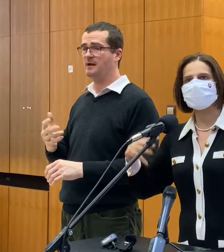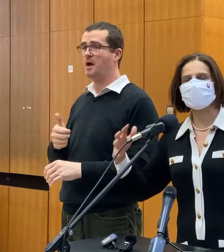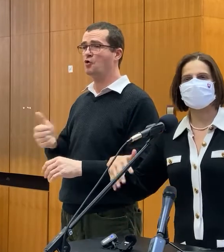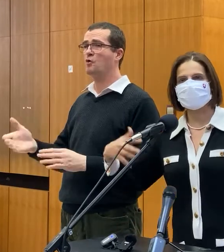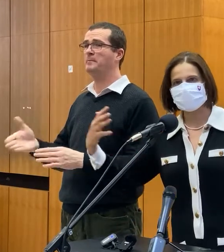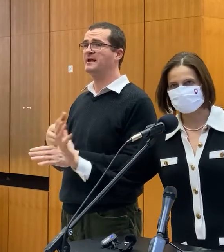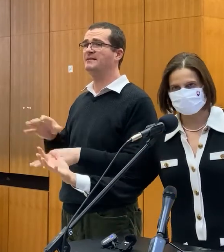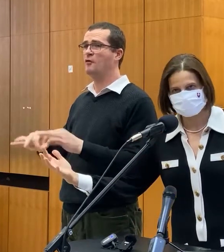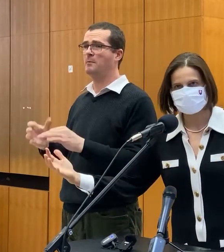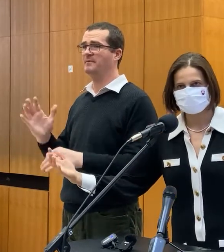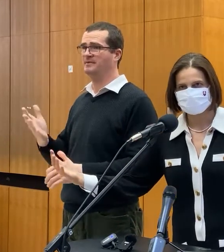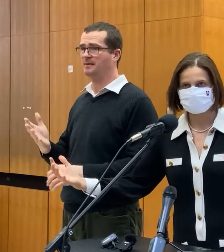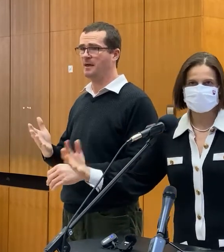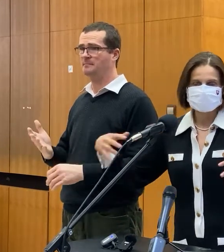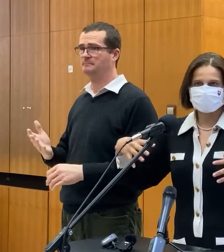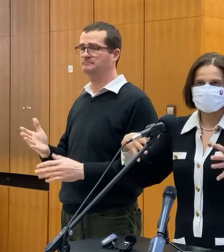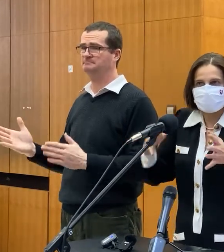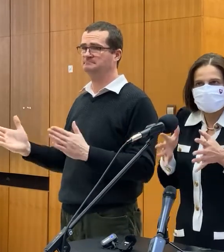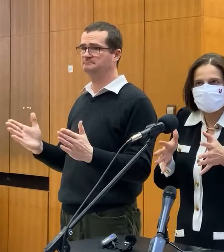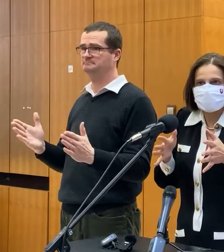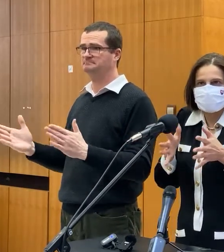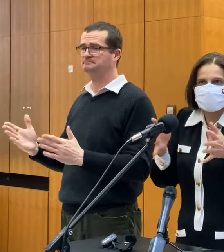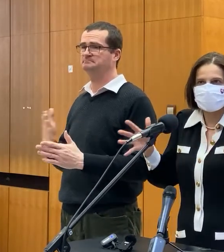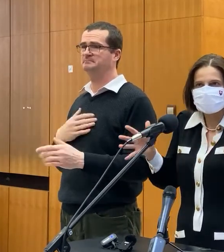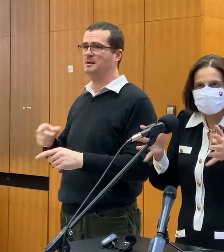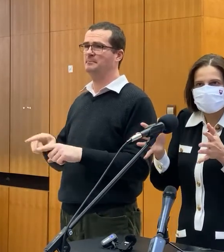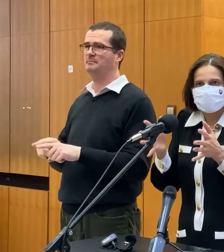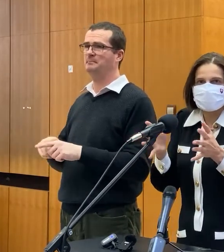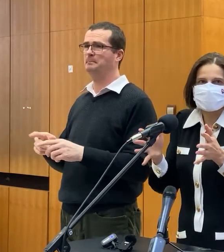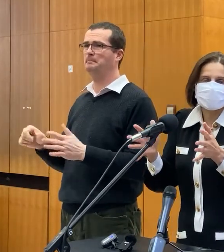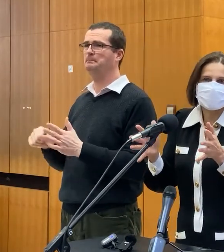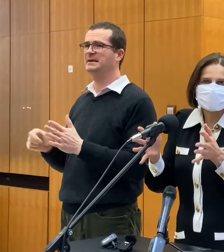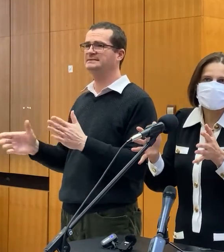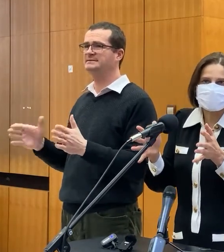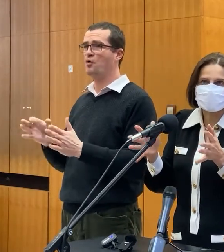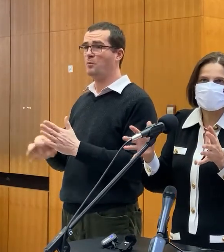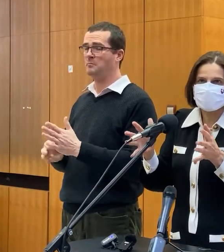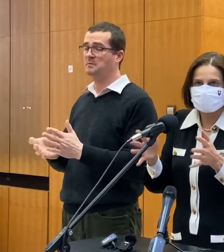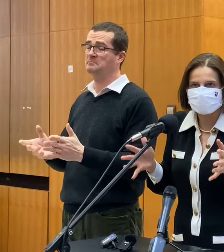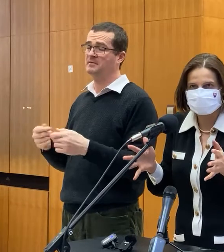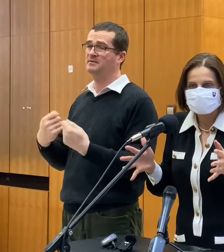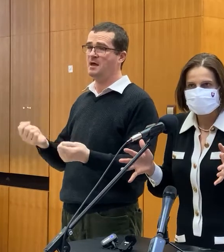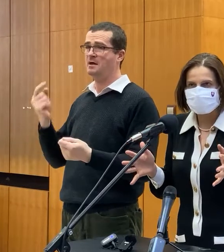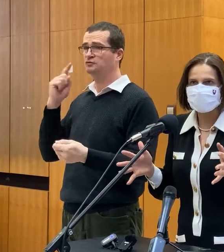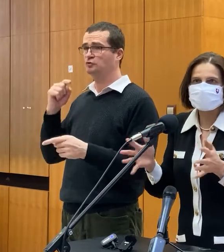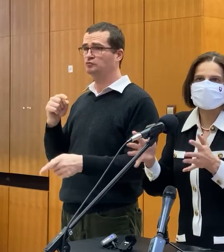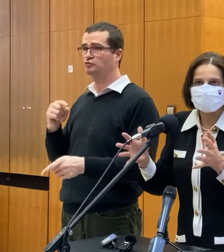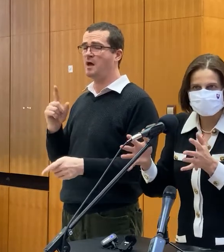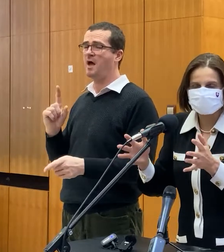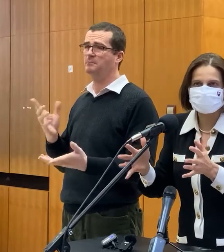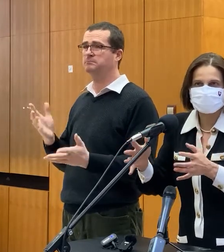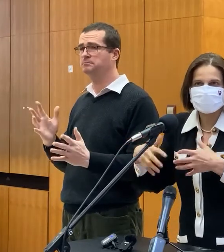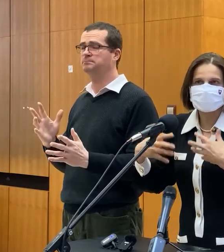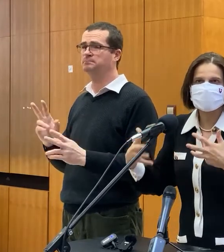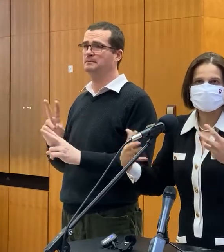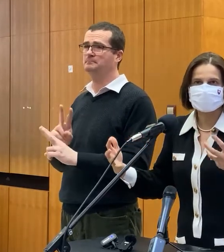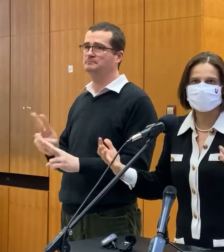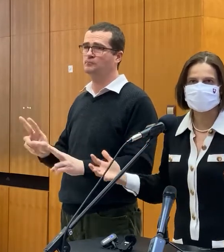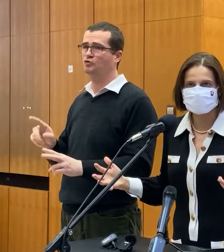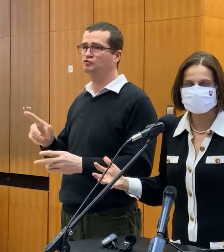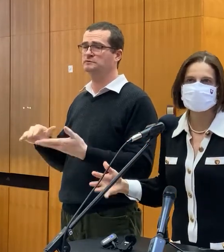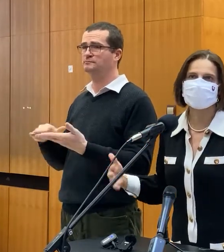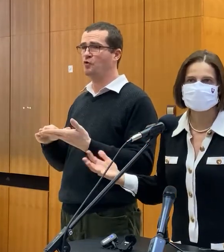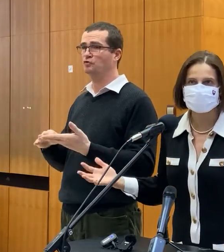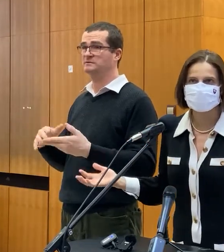rok pred voľbami nie. Hej. Takže máme tu potom nejaké medziobdobie, kde sa potenciálne dá o tom uvažovať, aby predsa len teda ako niečo sa v